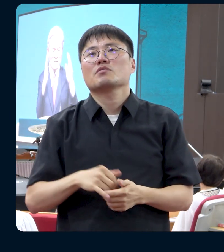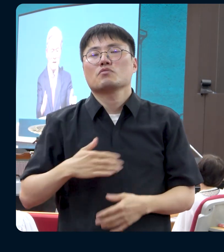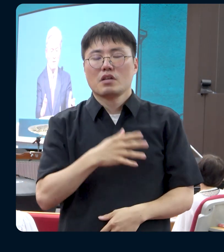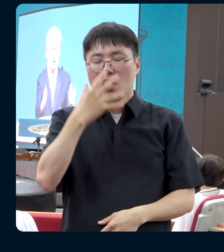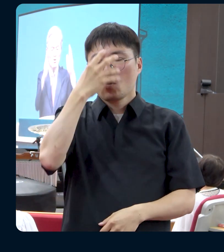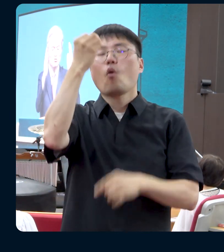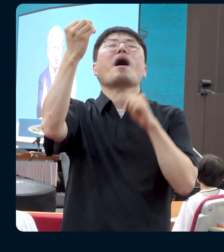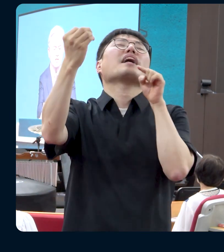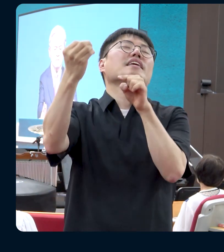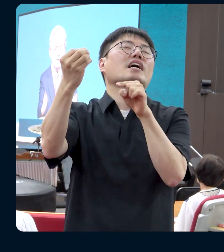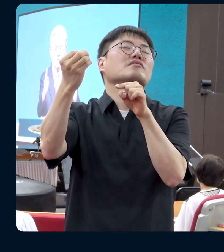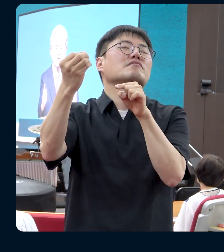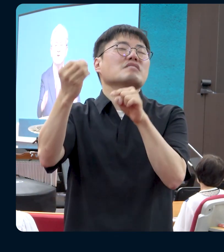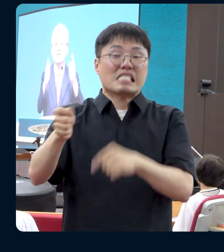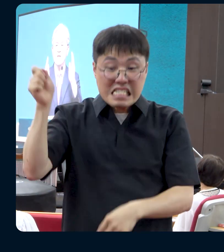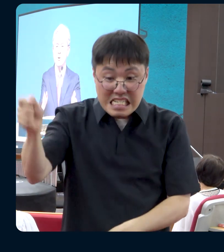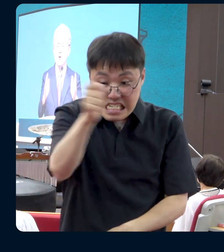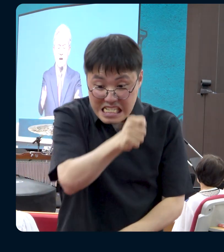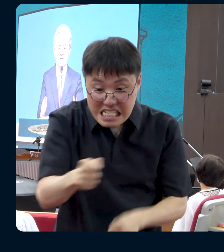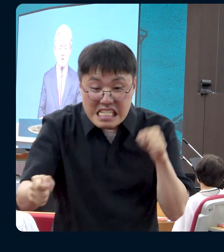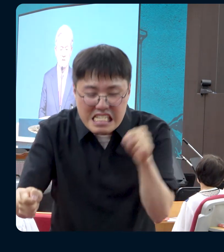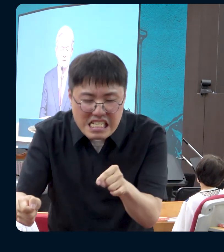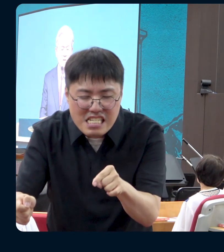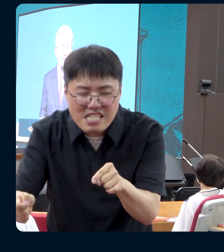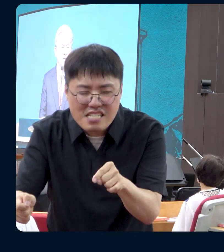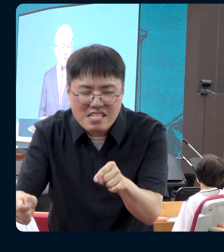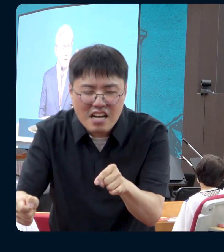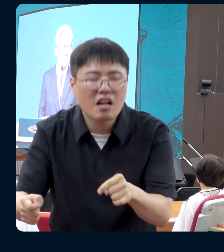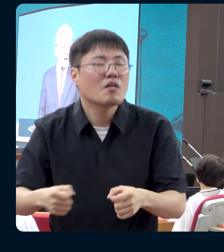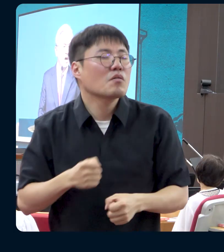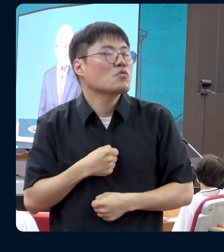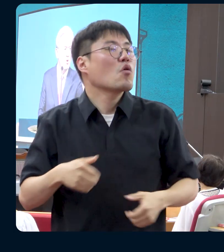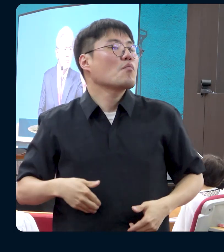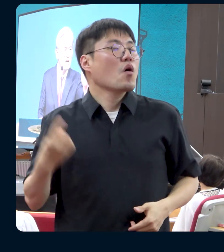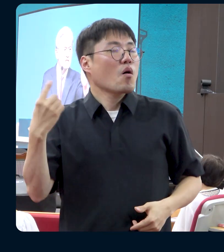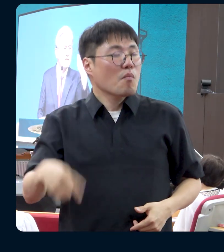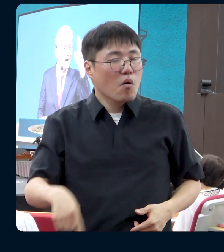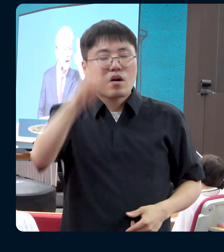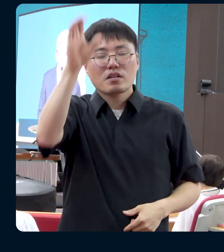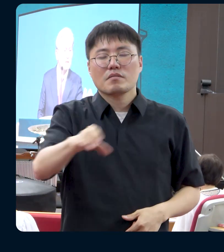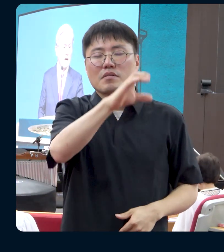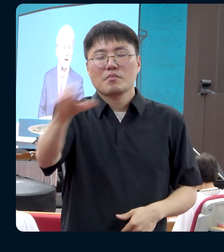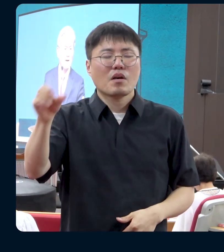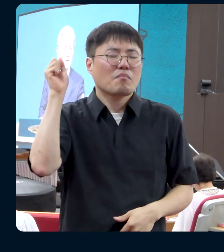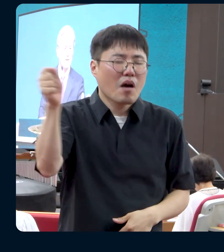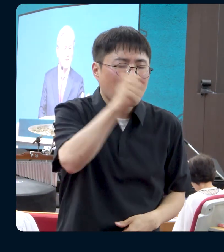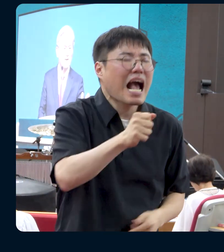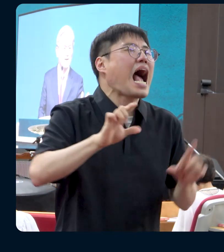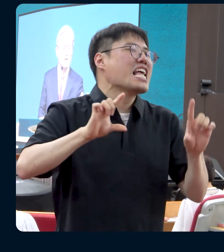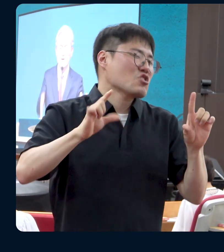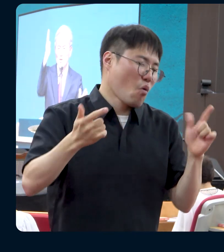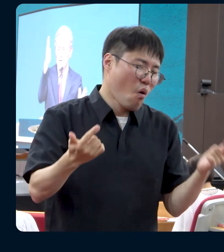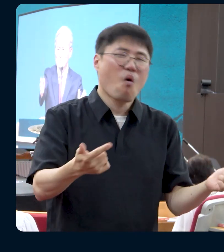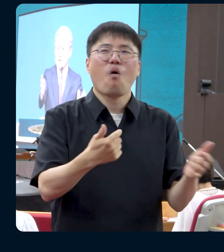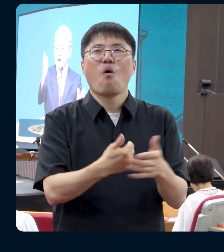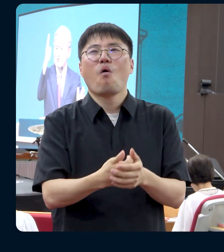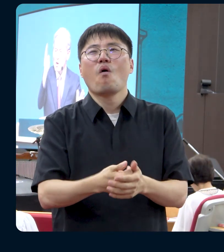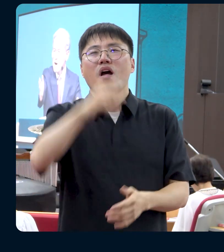그렇다면 우리가 교만이라고 하는 두더지 잡기를 하면서 사용해야 하는 것은 십자가 뿅망치가